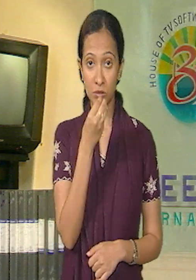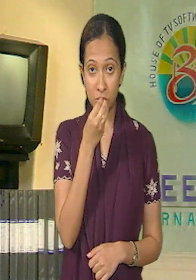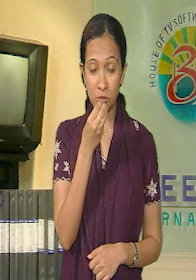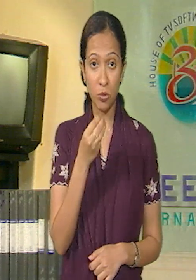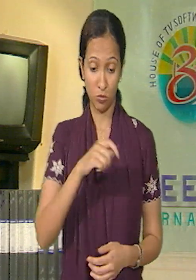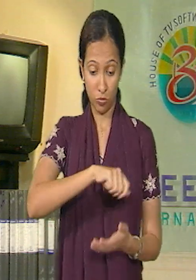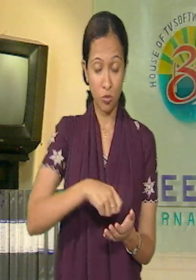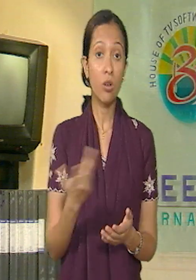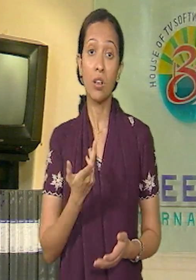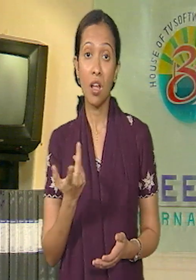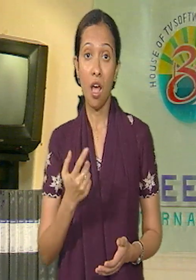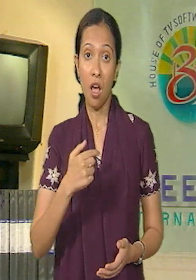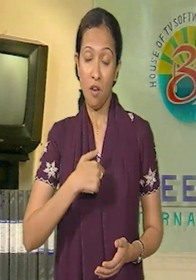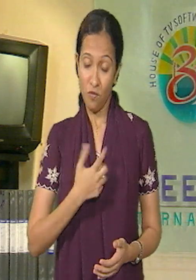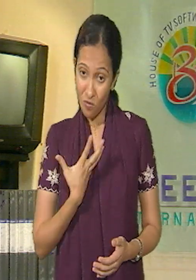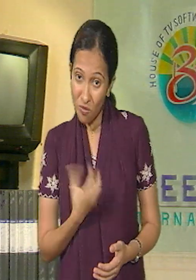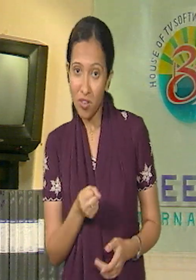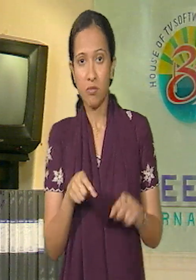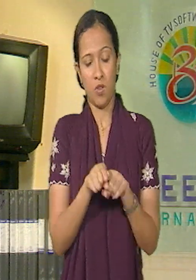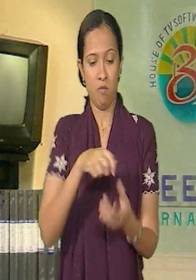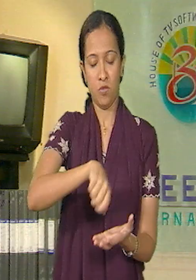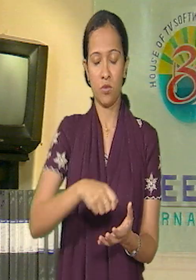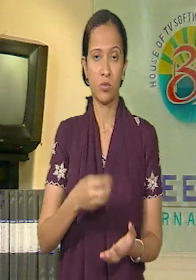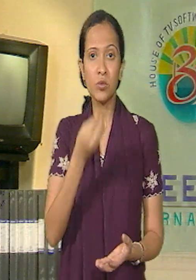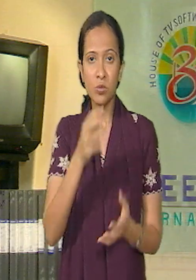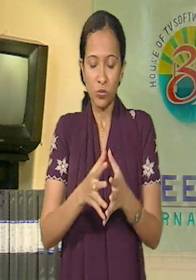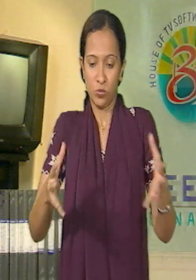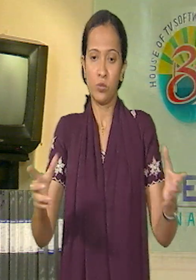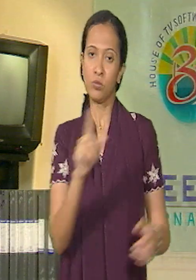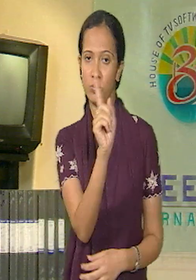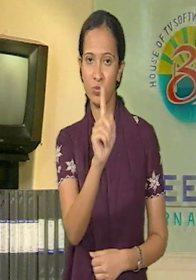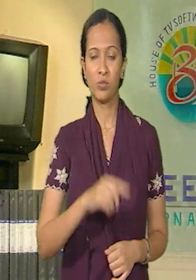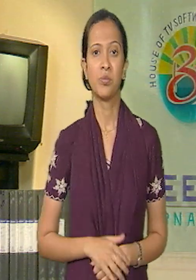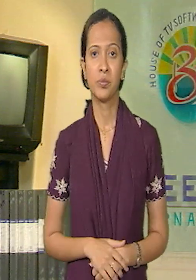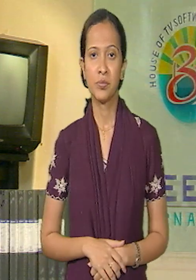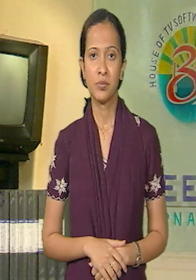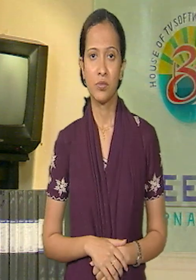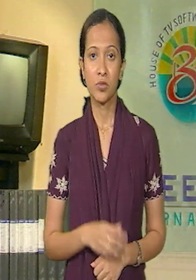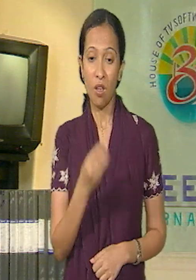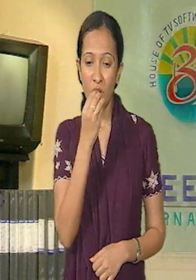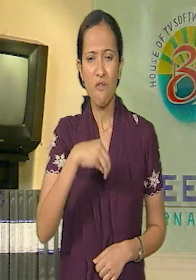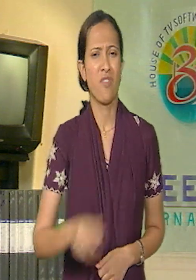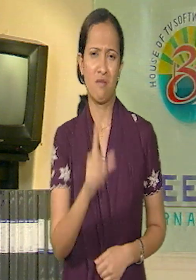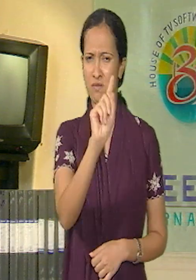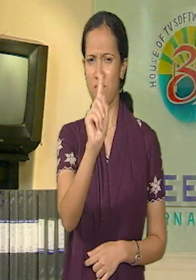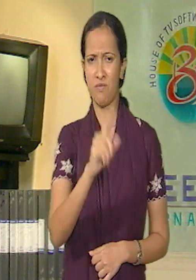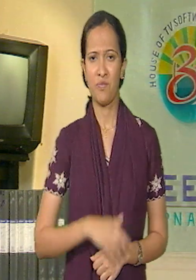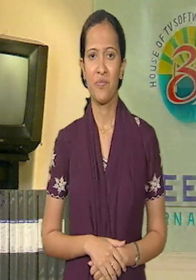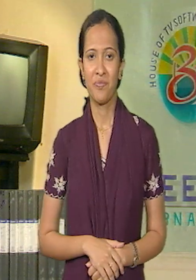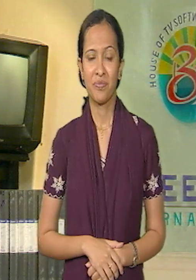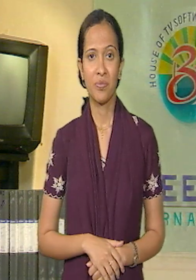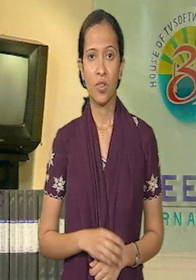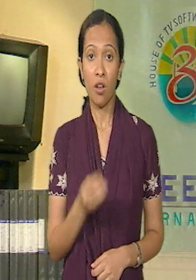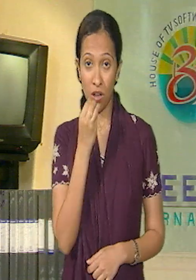आप उतना ही पकाएं जितनी आपको जरूरत हो, ताकि अन्न बर्बाद ना हो।